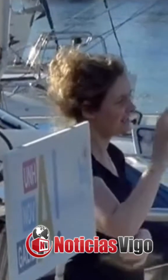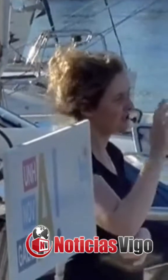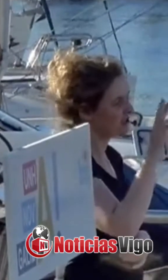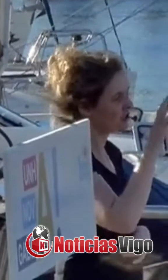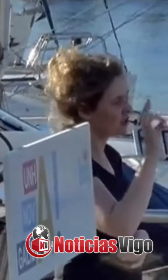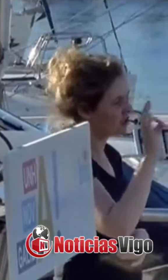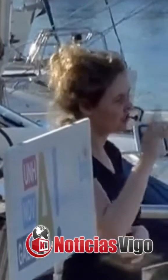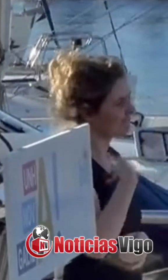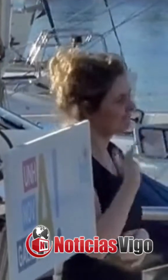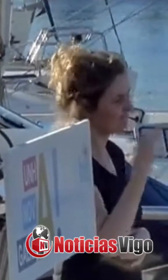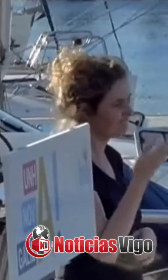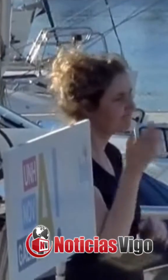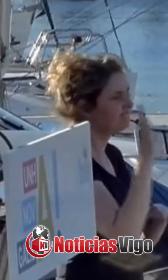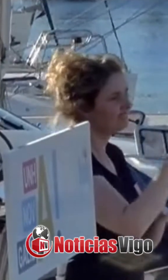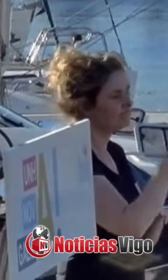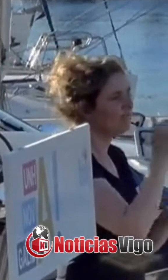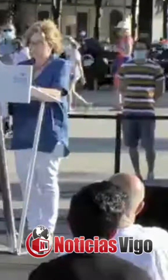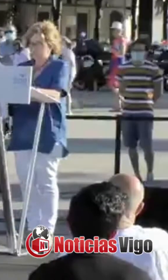alto.